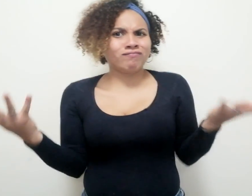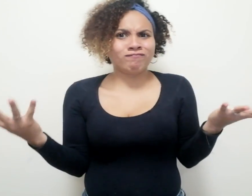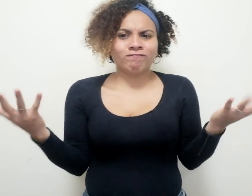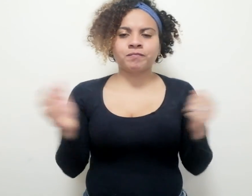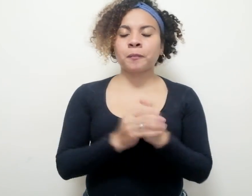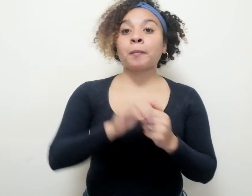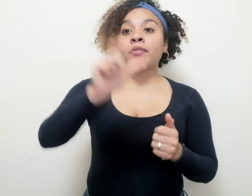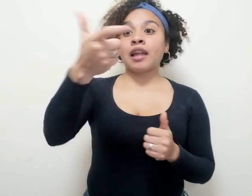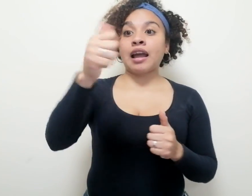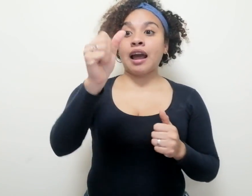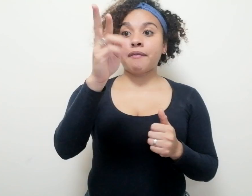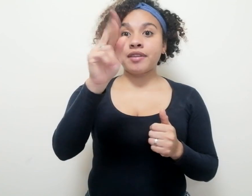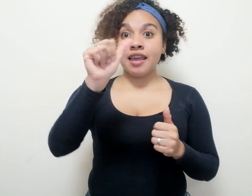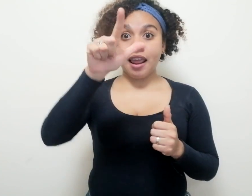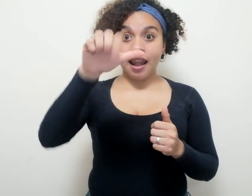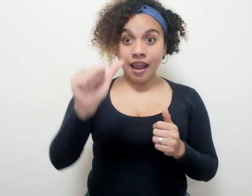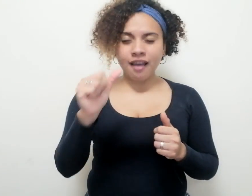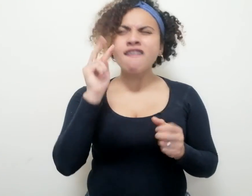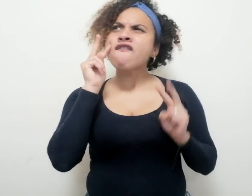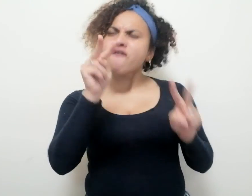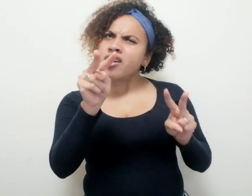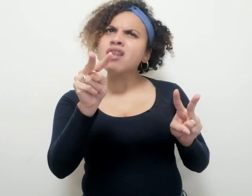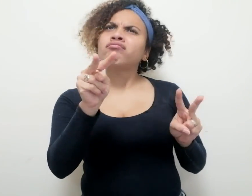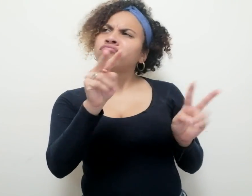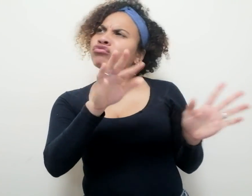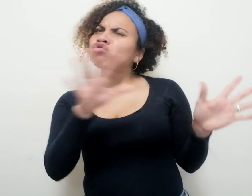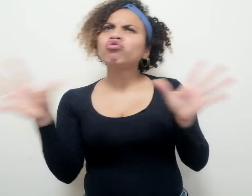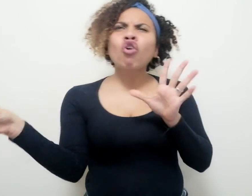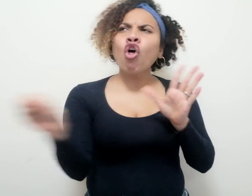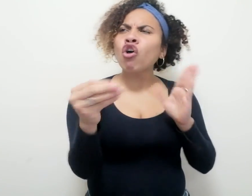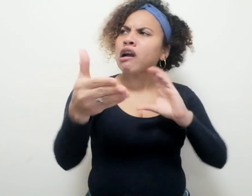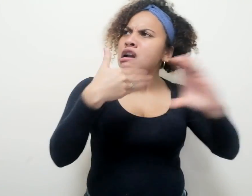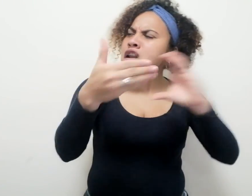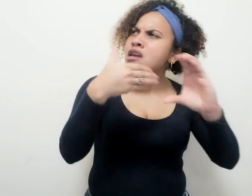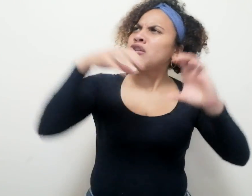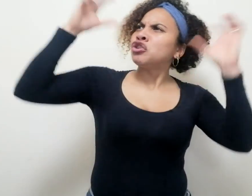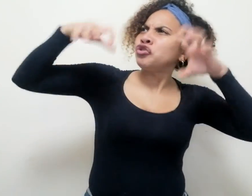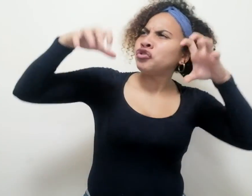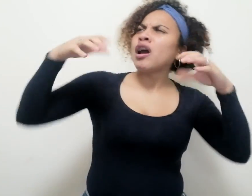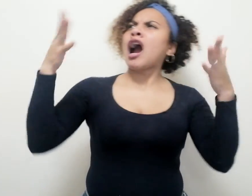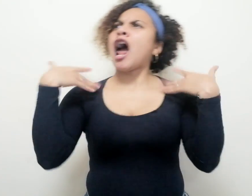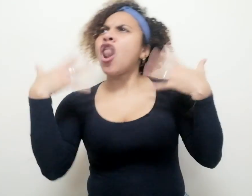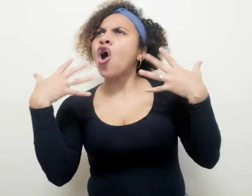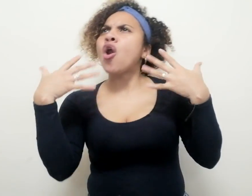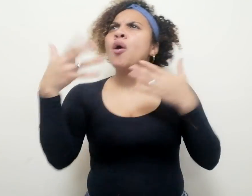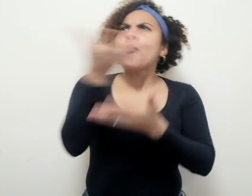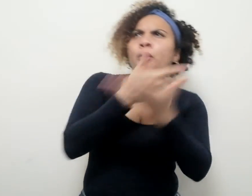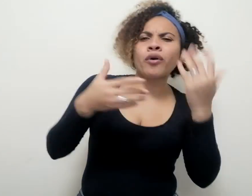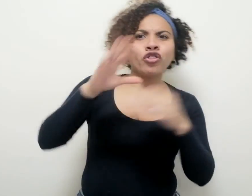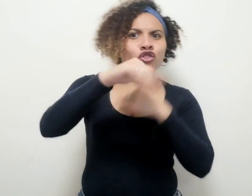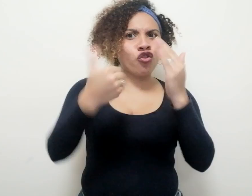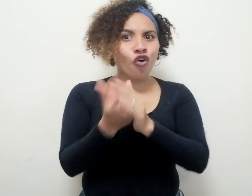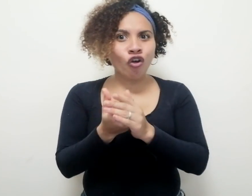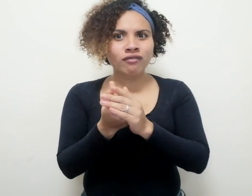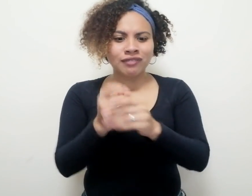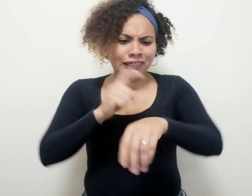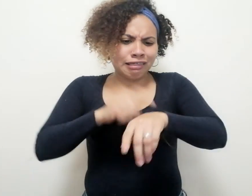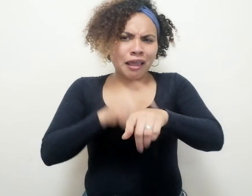Gabriela ve sucederse todos los climas y los microclimas posibles en el corto lapso de una